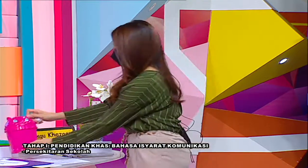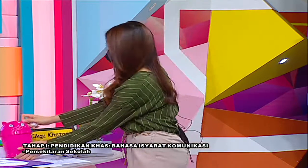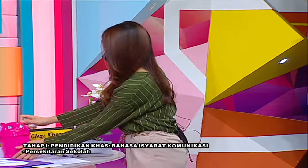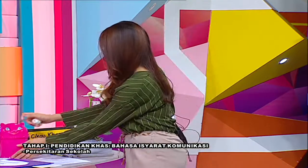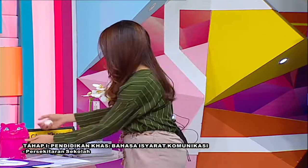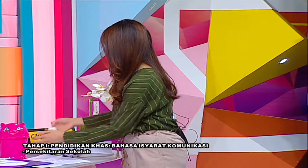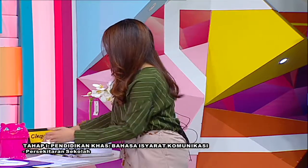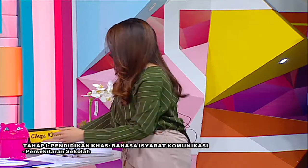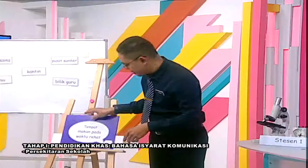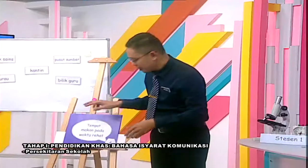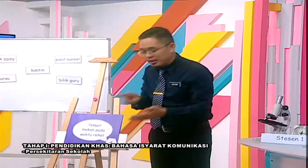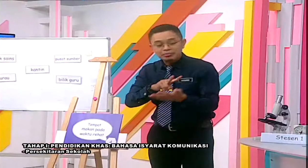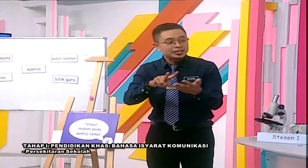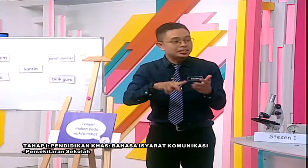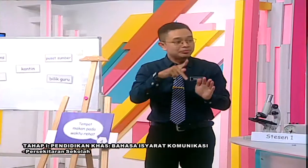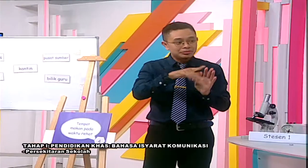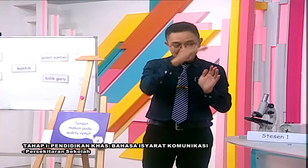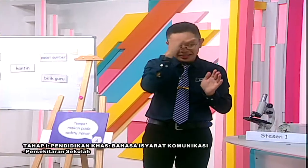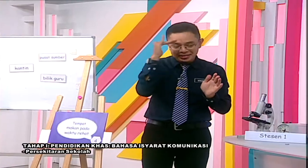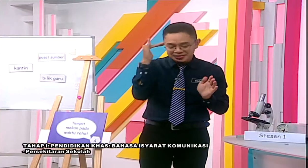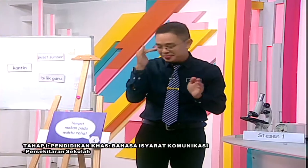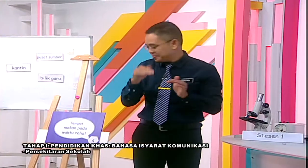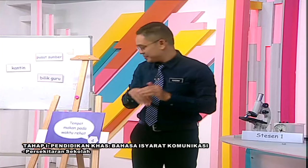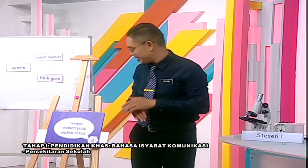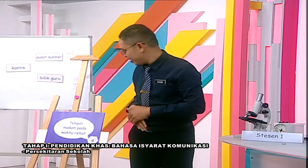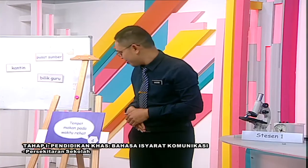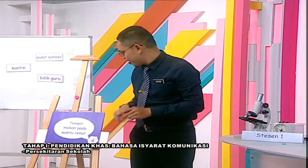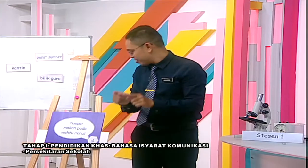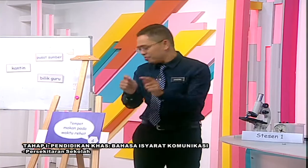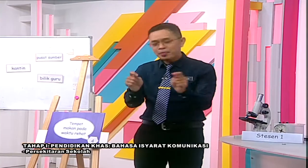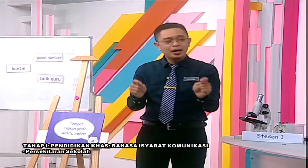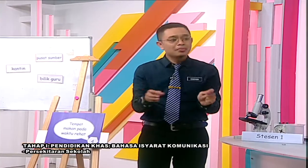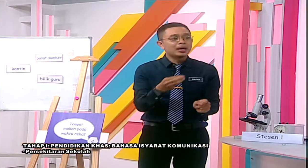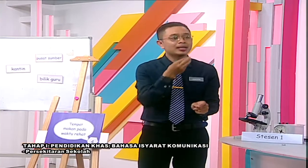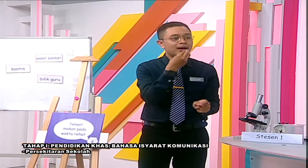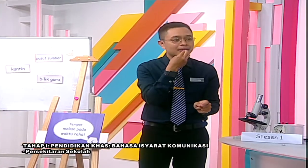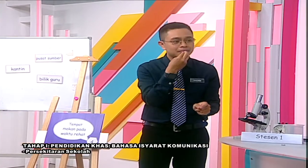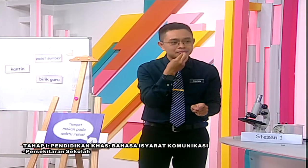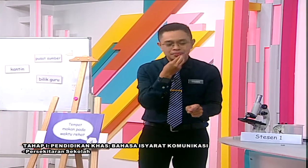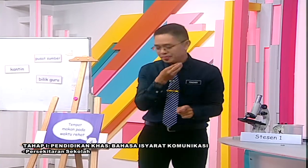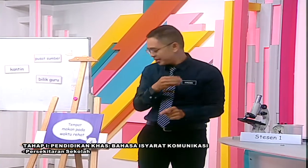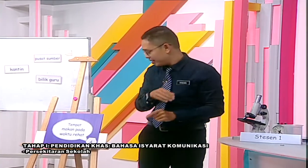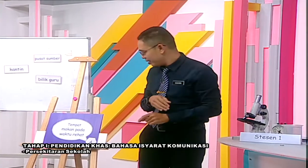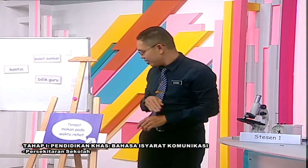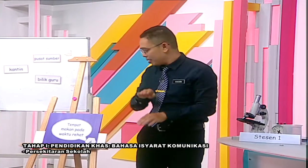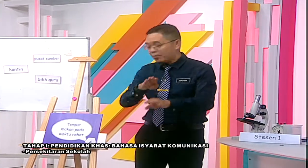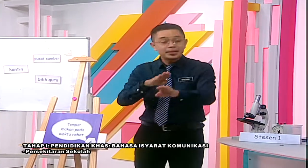Okey, sekarang kita baca pembayang. Okey. Tempat makan. Okey. Pada